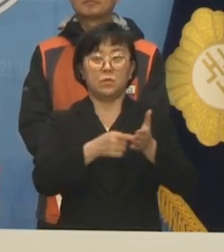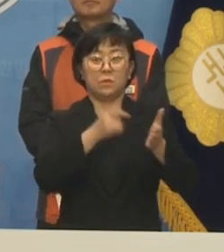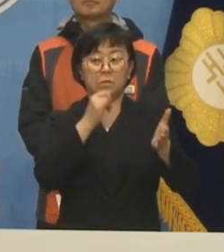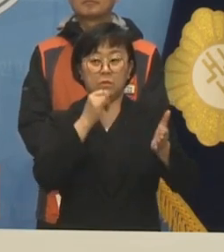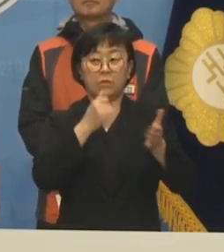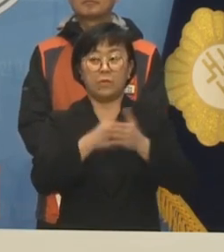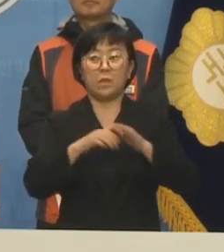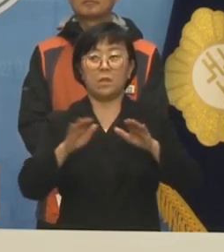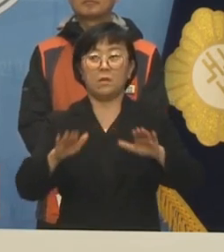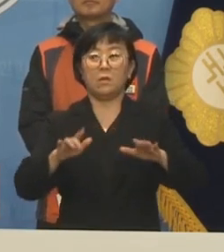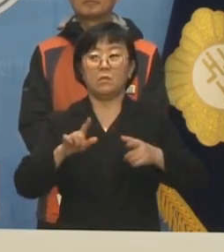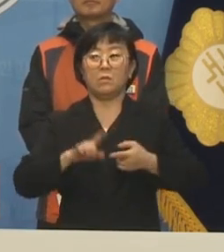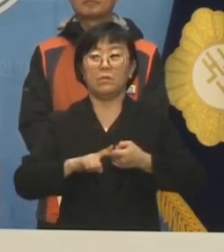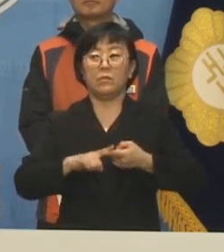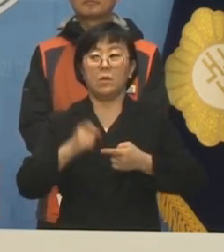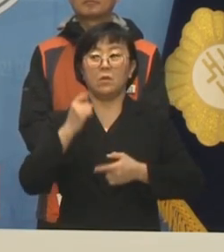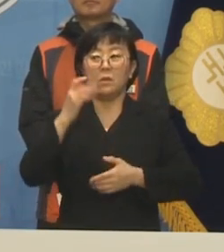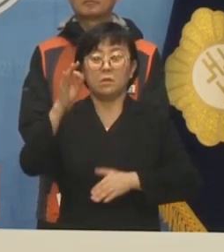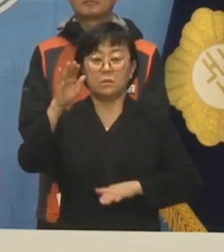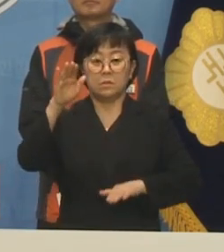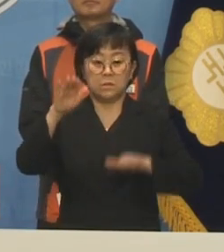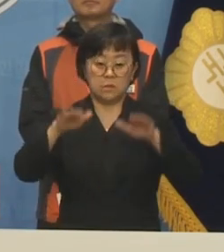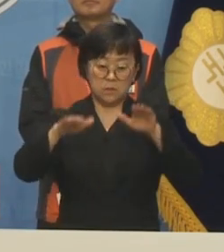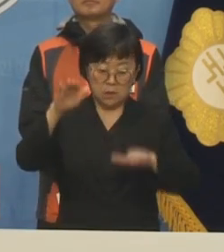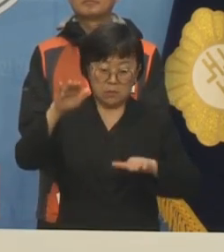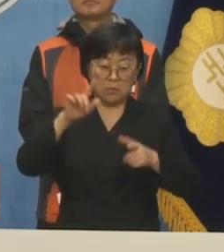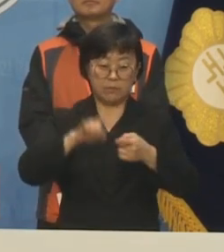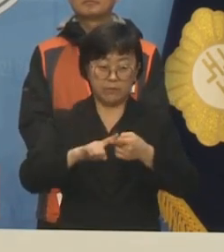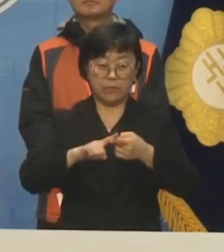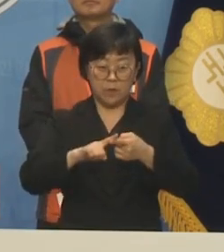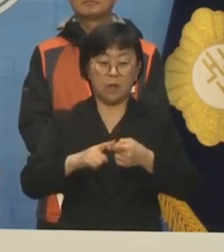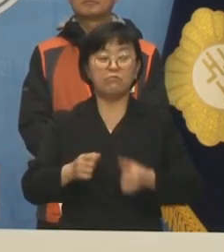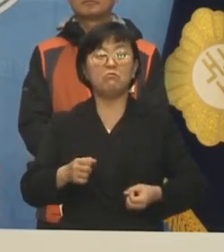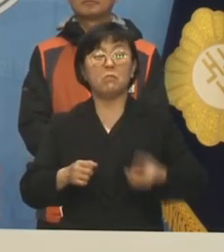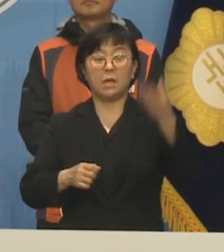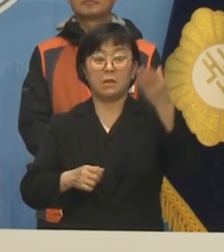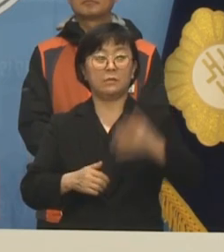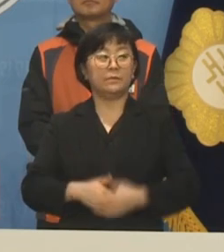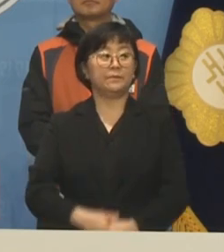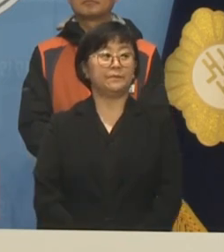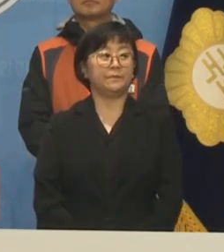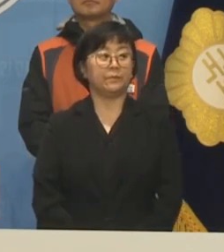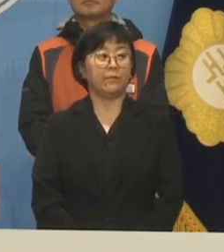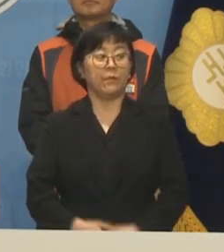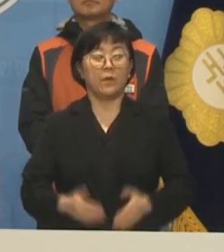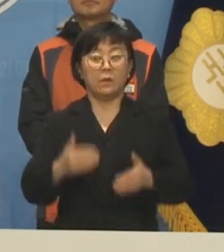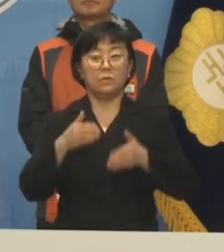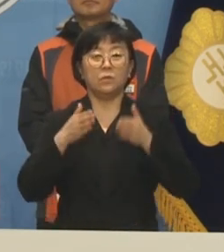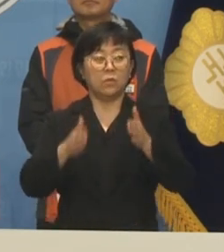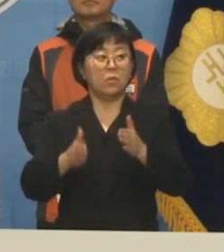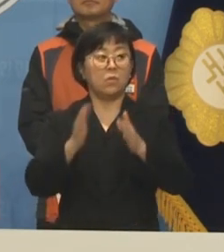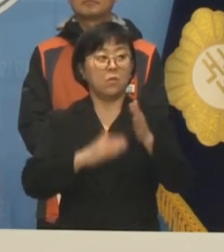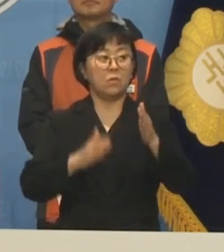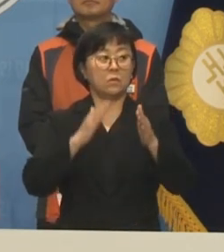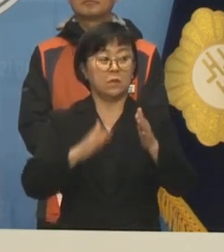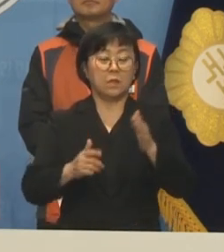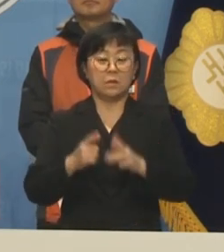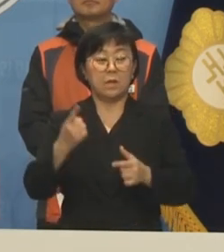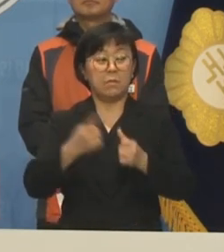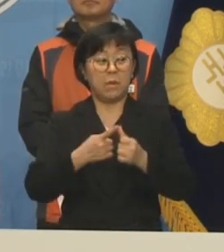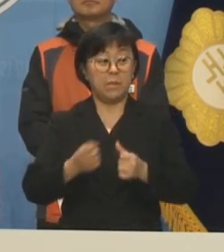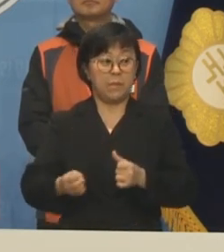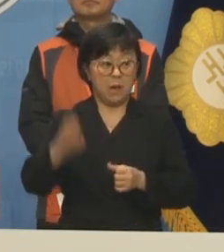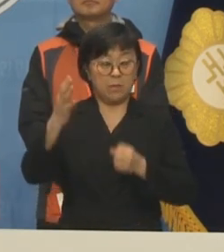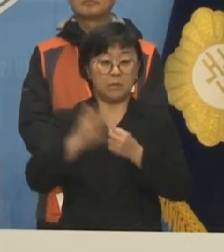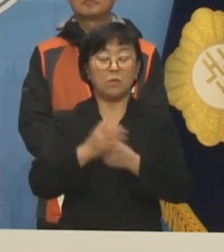제기했고 이 부분에 대한 임금 차액에 대한 부분을 저희가 승소했습니다. 도로공사는 처음에 1심 승소하면